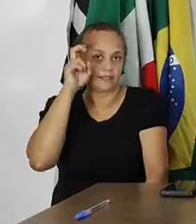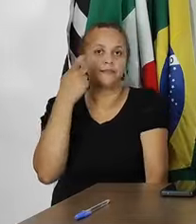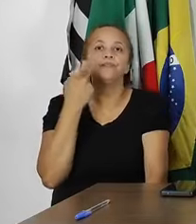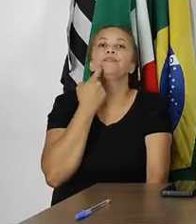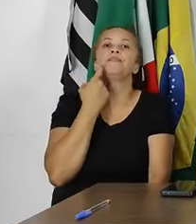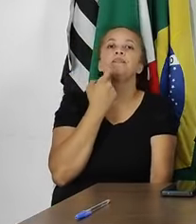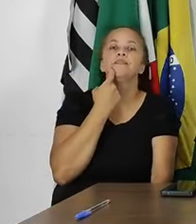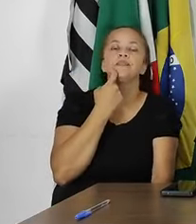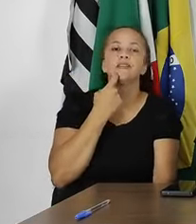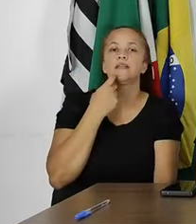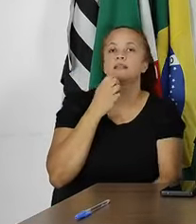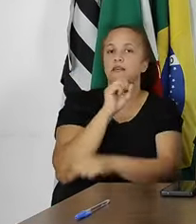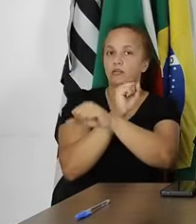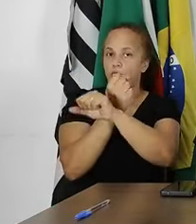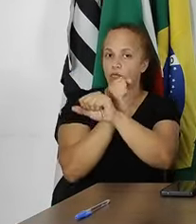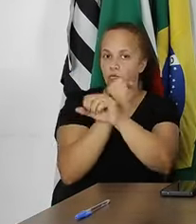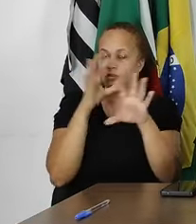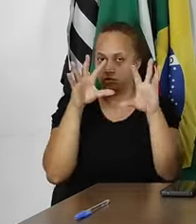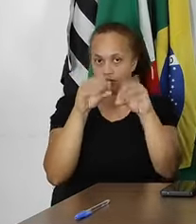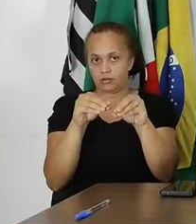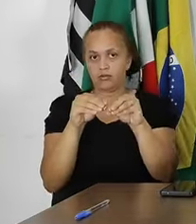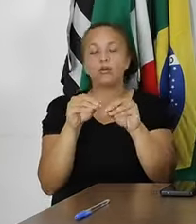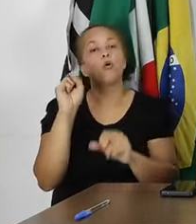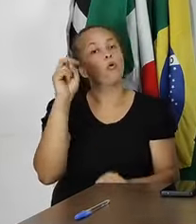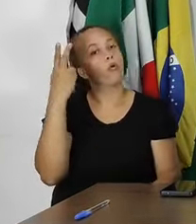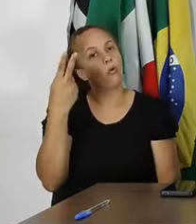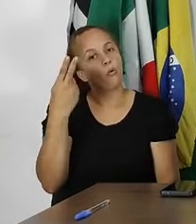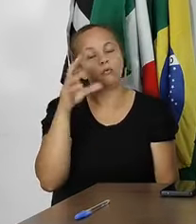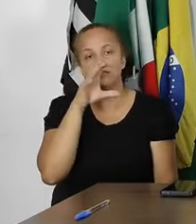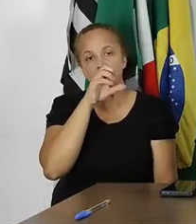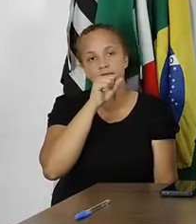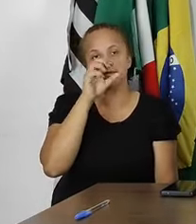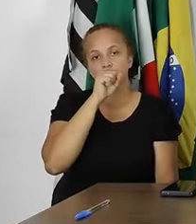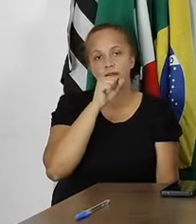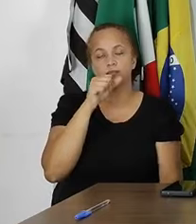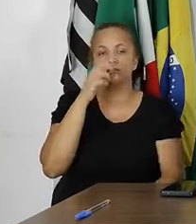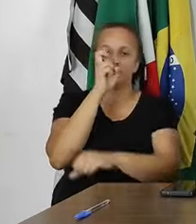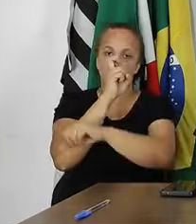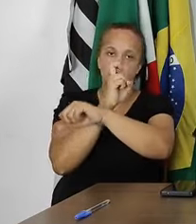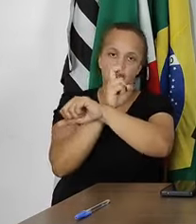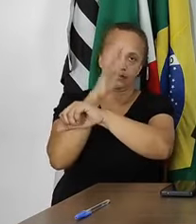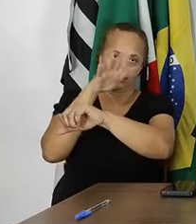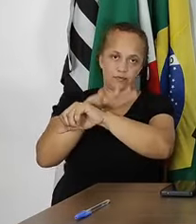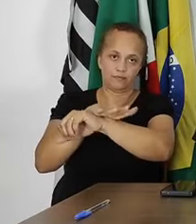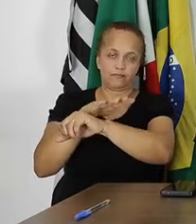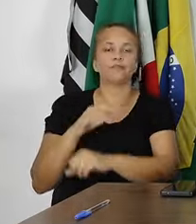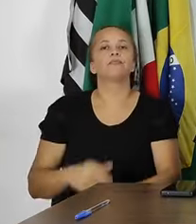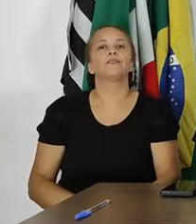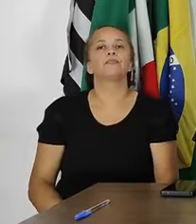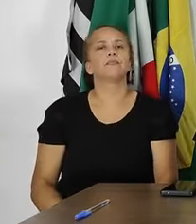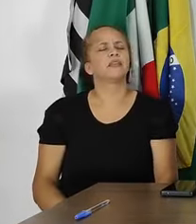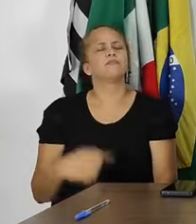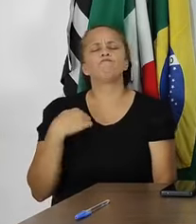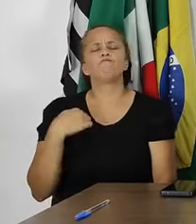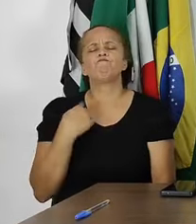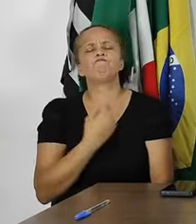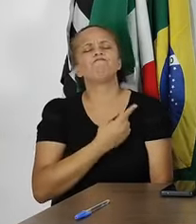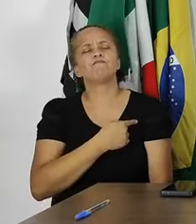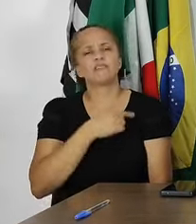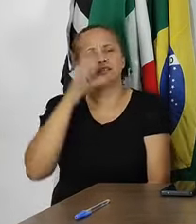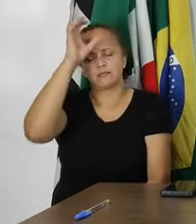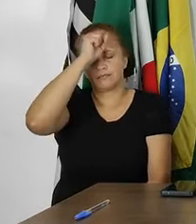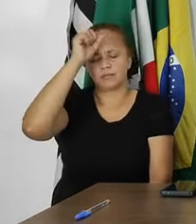20 horas. E ao sábado, às 17 horas. Nós estamos sendo ministrados, né, pela palavra